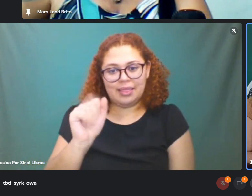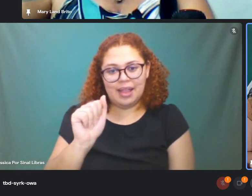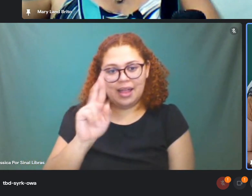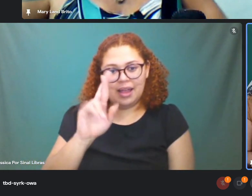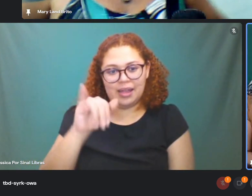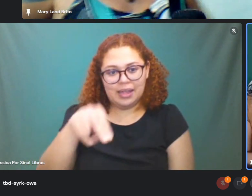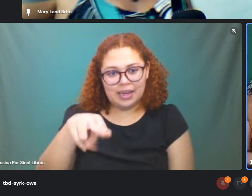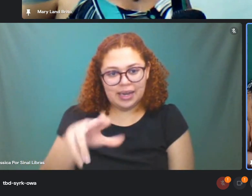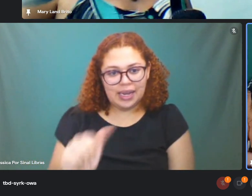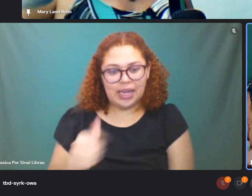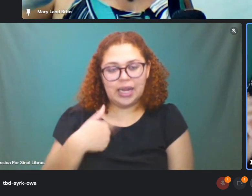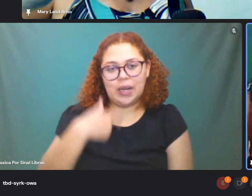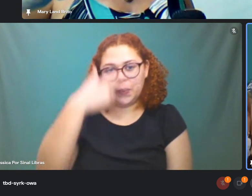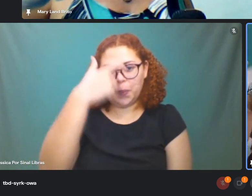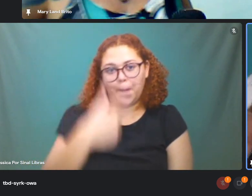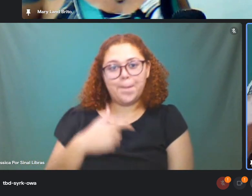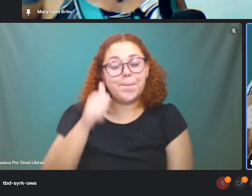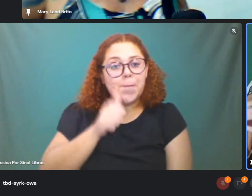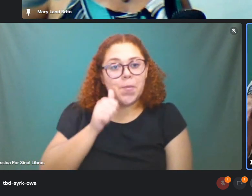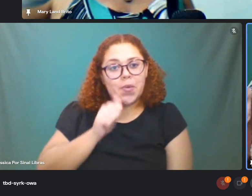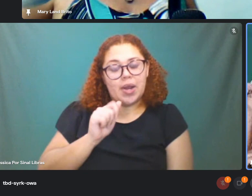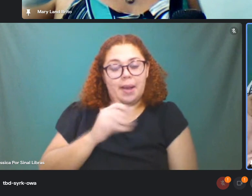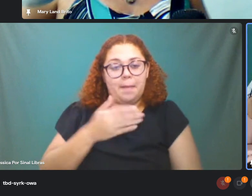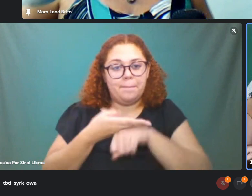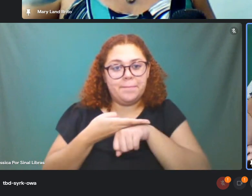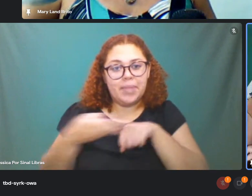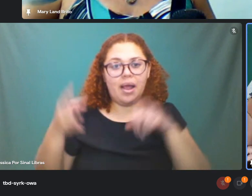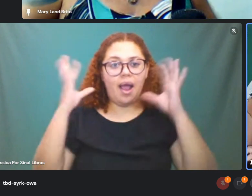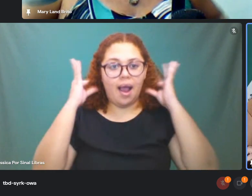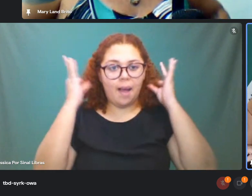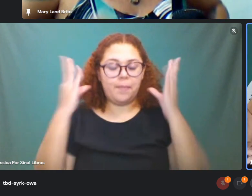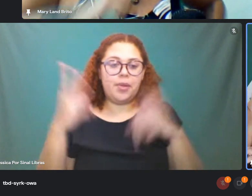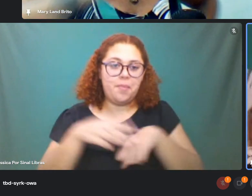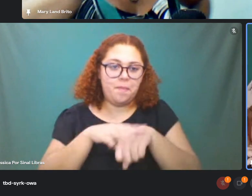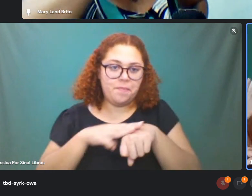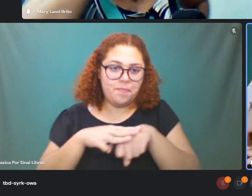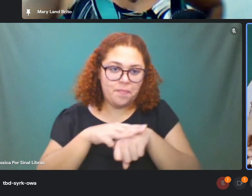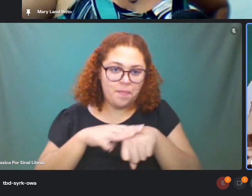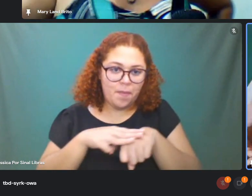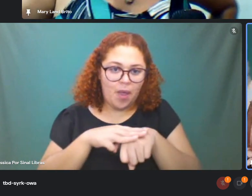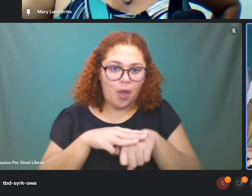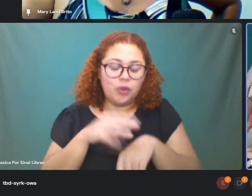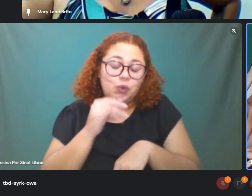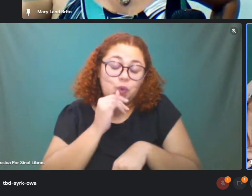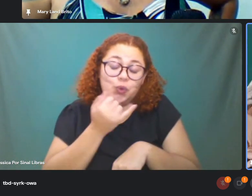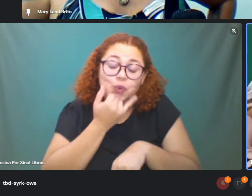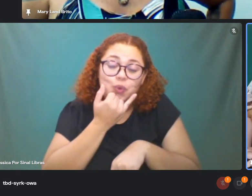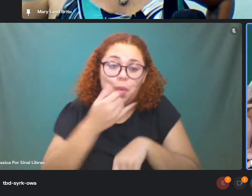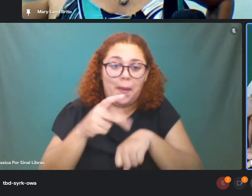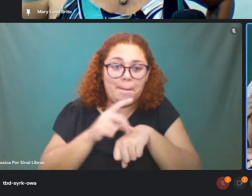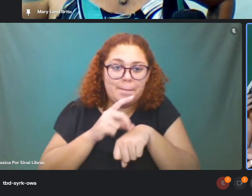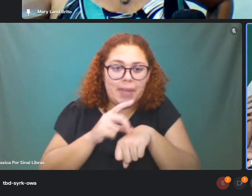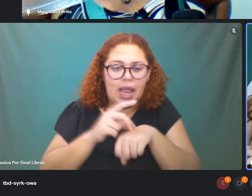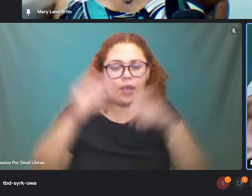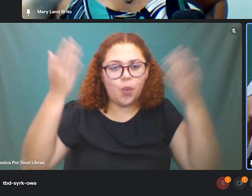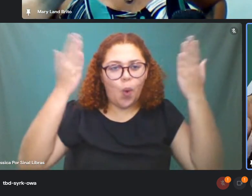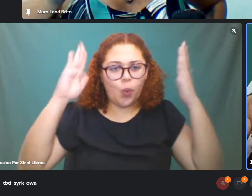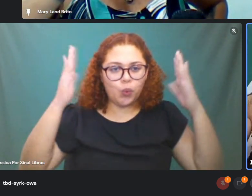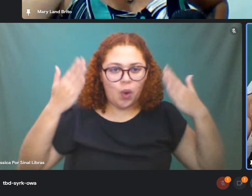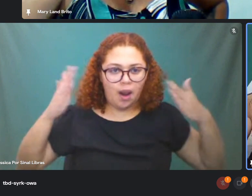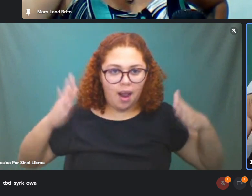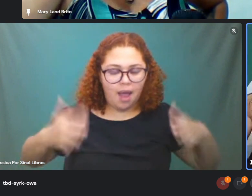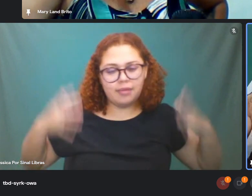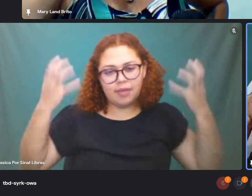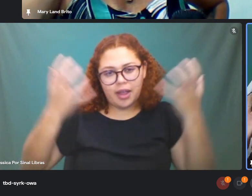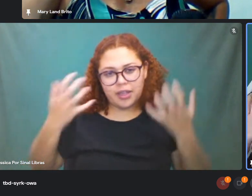uma mulher branca, eu tô com cabelo marrom, aliás, preto, meio ondulado, né, aqui